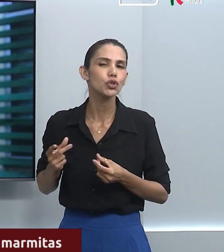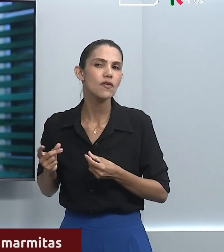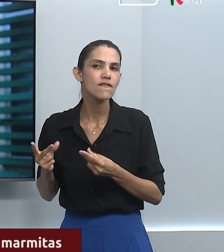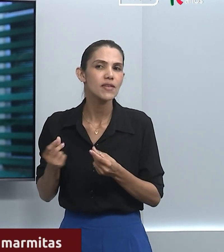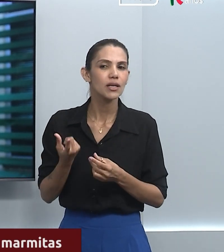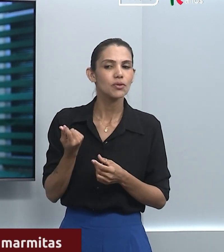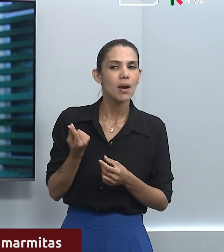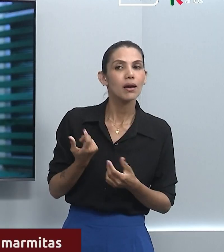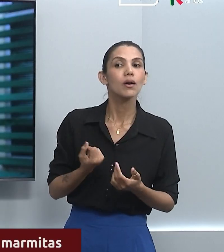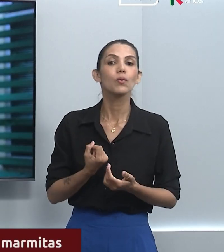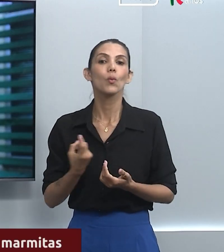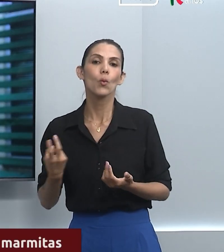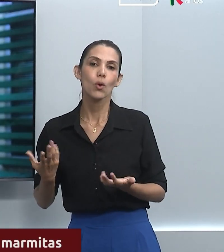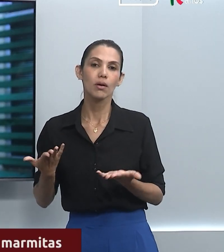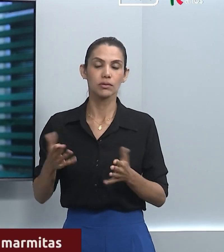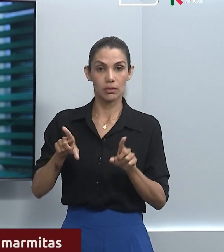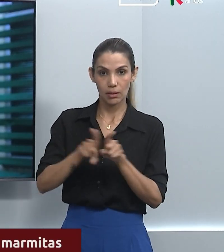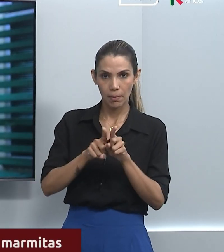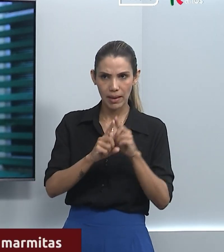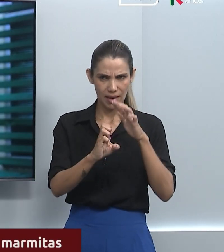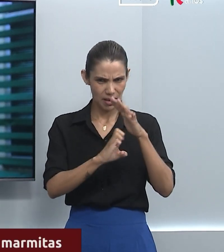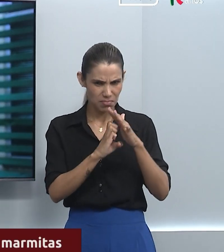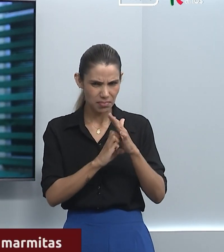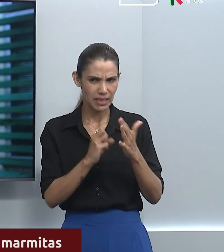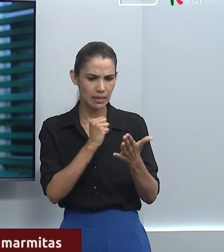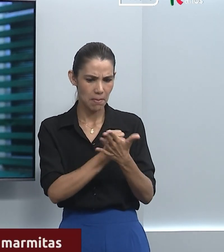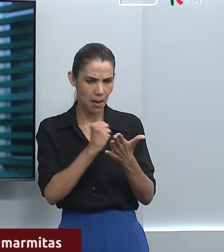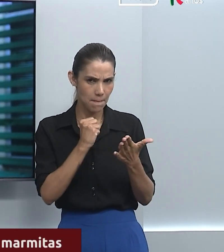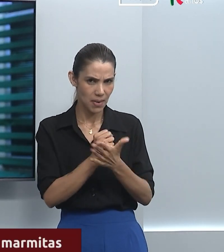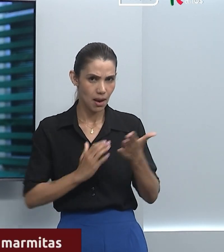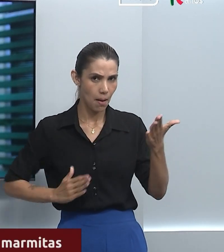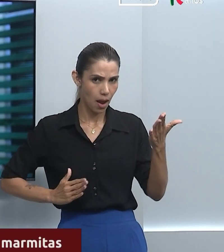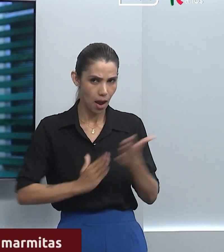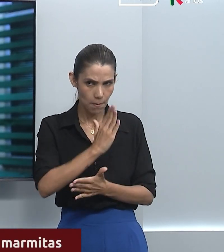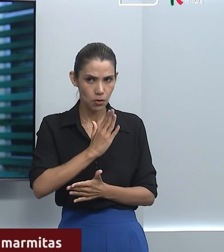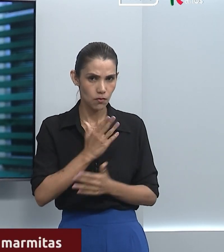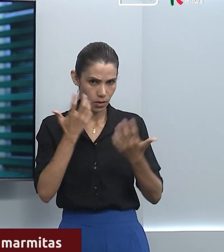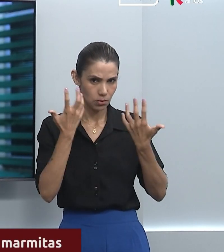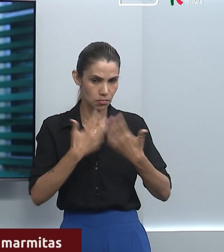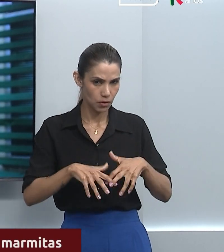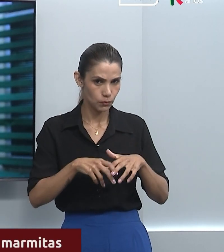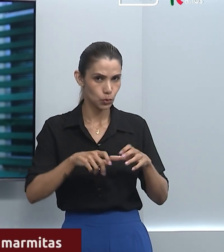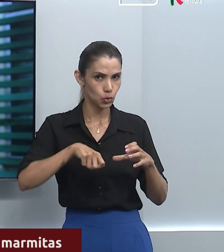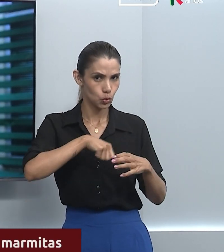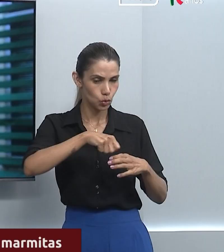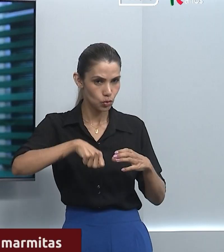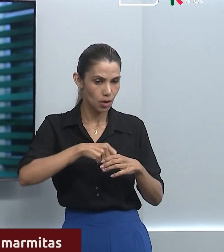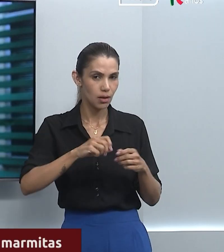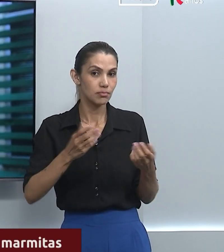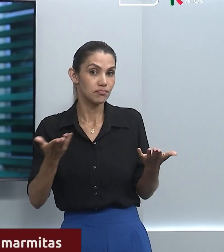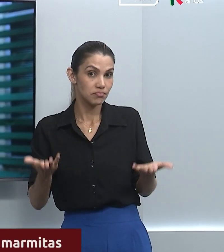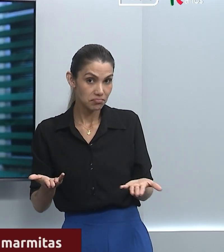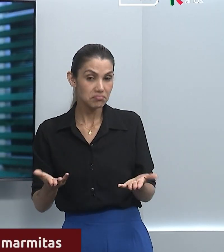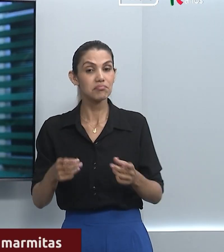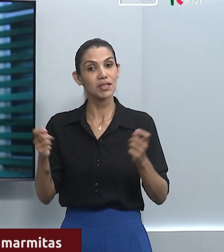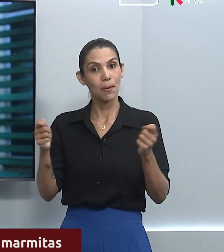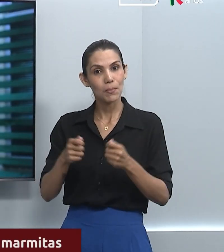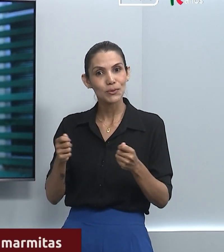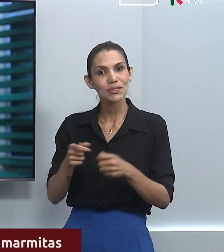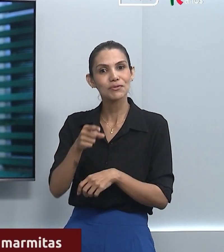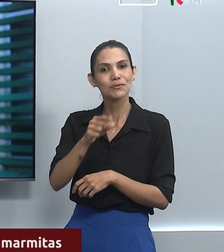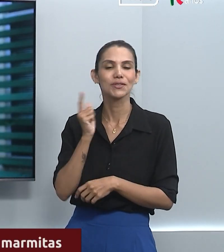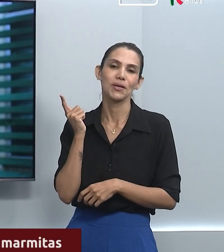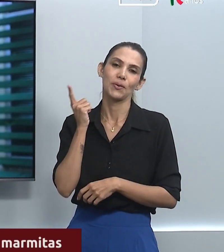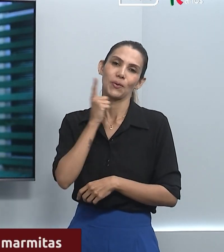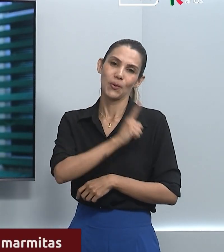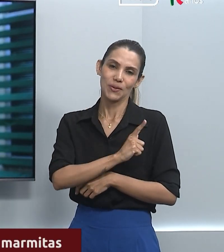empresa tem todas as autorizações e documentos necessários para funcionar. Dessa forma, é possível aumentar as chances de ter